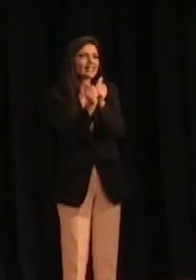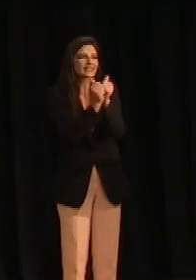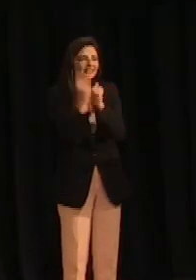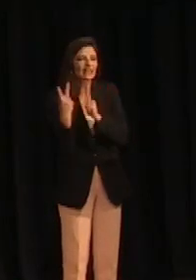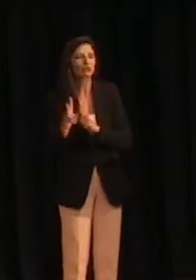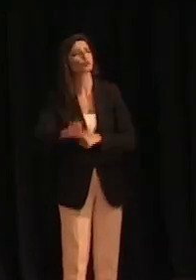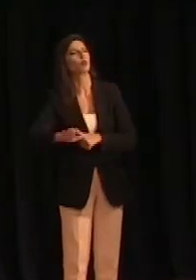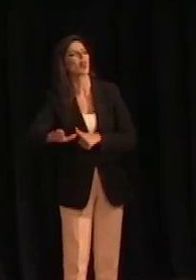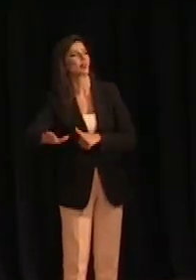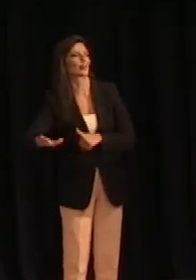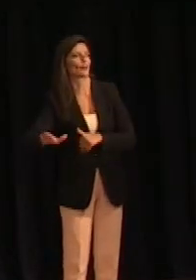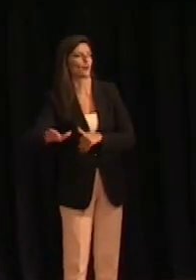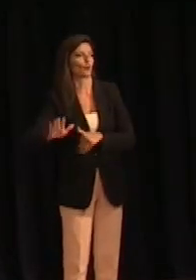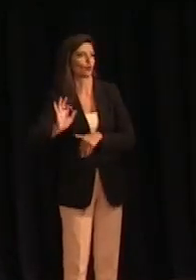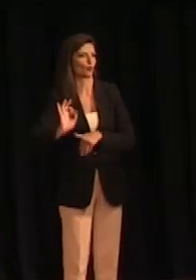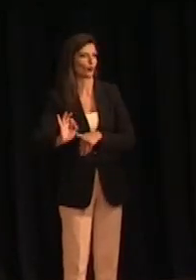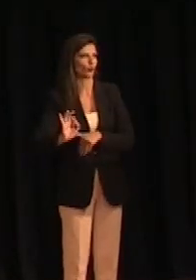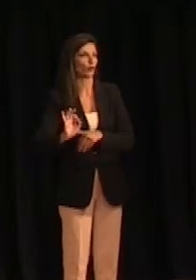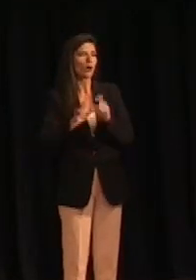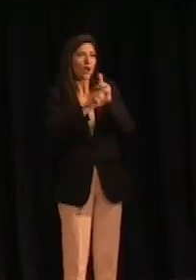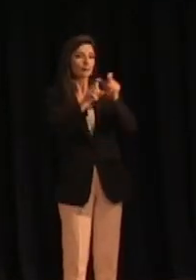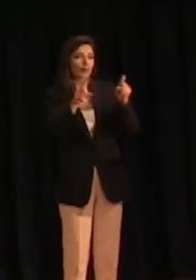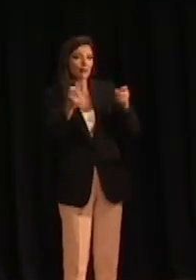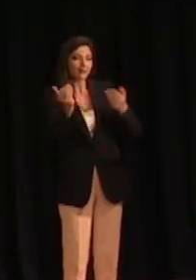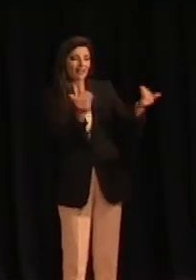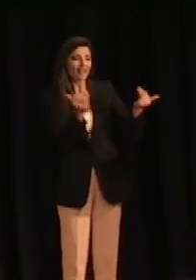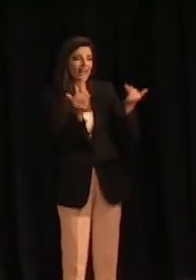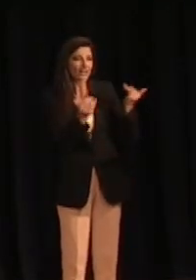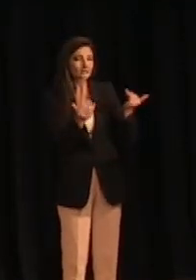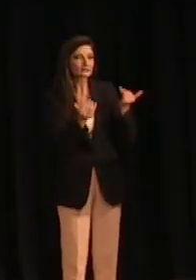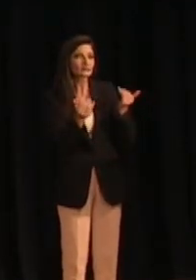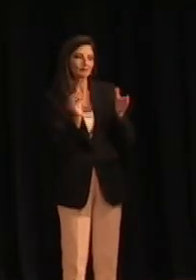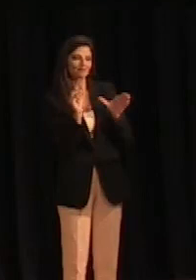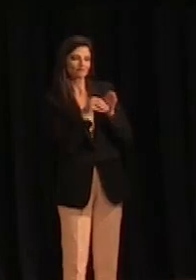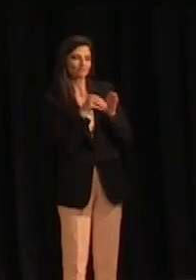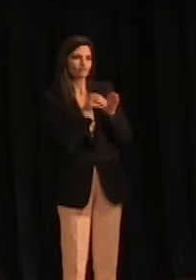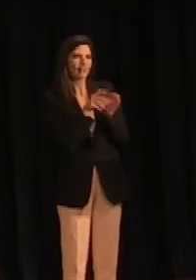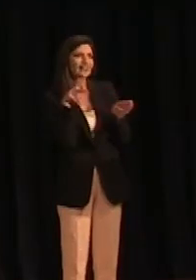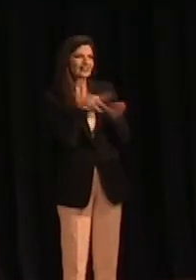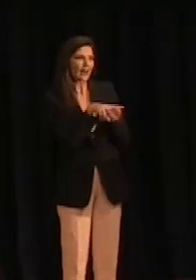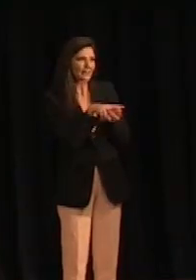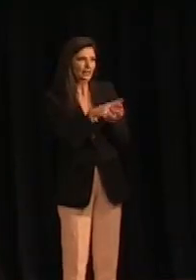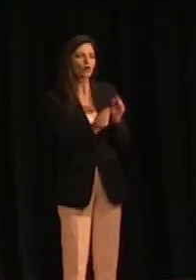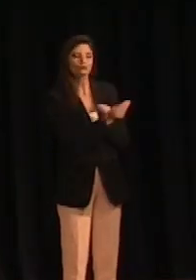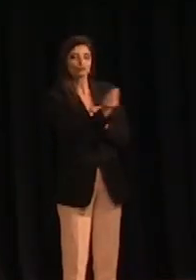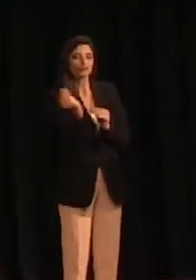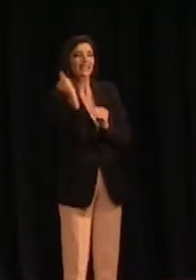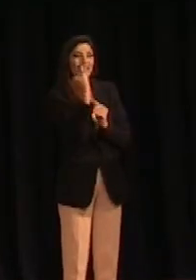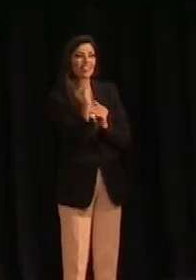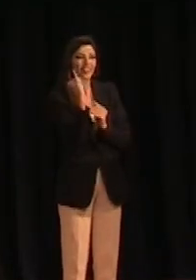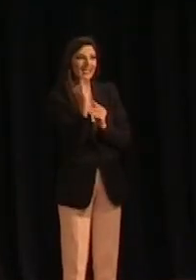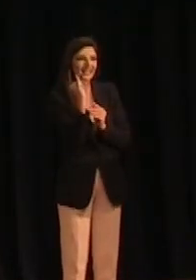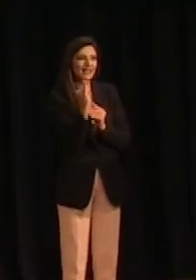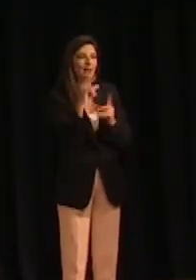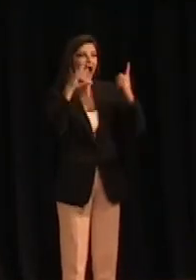ποσά ή υλικά διοχετεύονται στο Ταμείο Κέντρου ΑΜΕΑ Αγίου Λαζάρου που